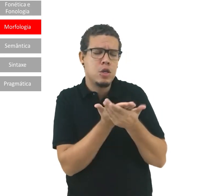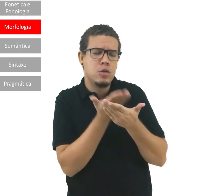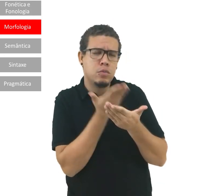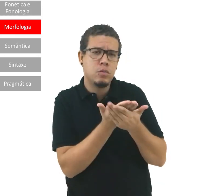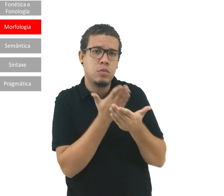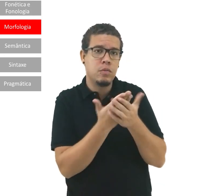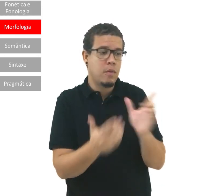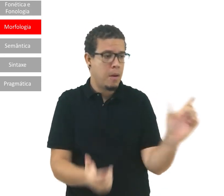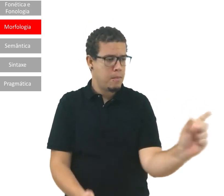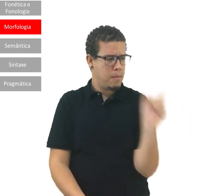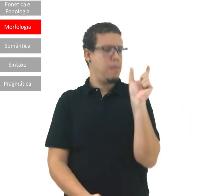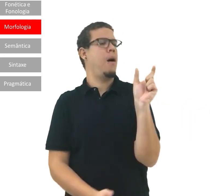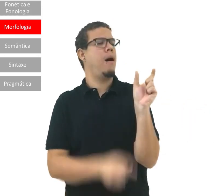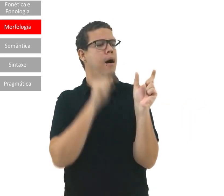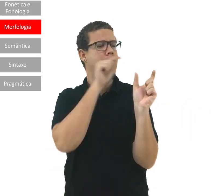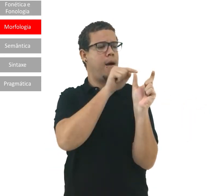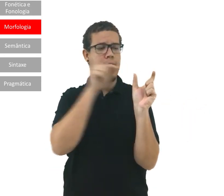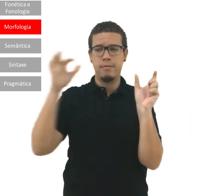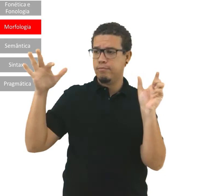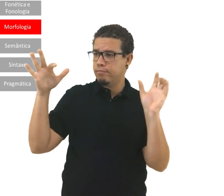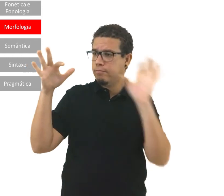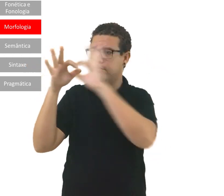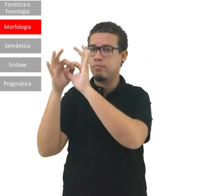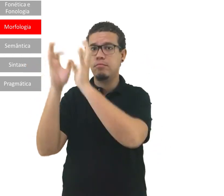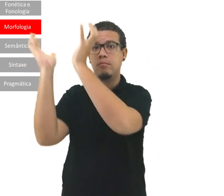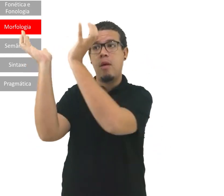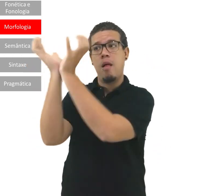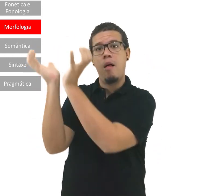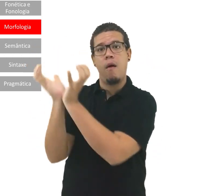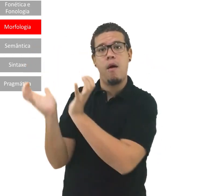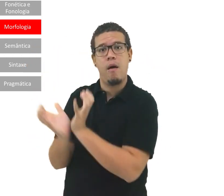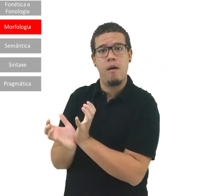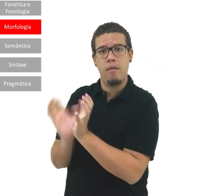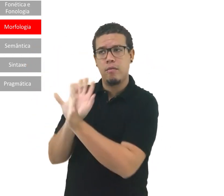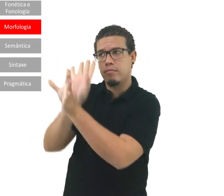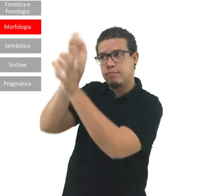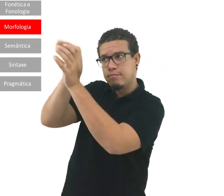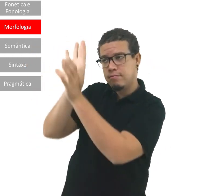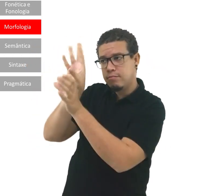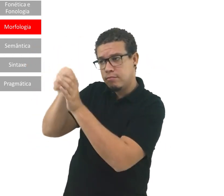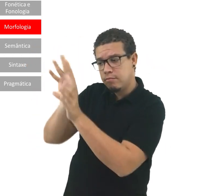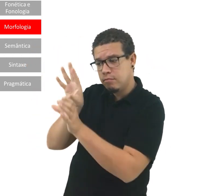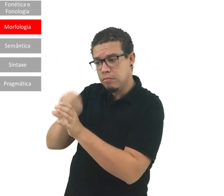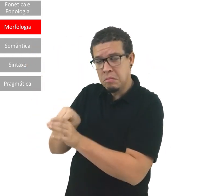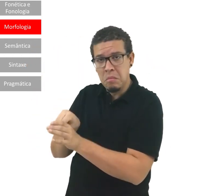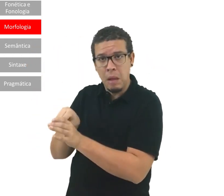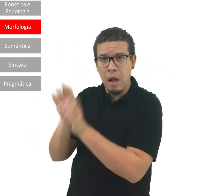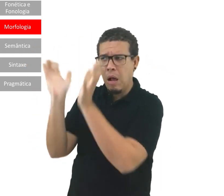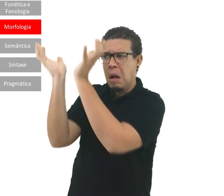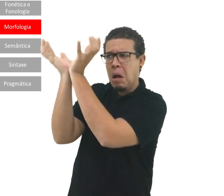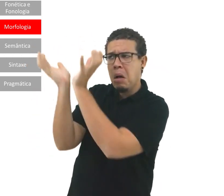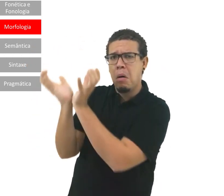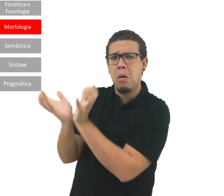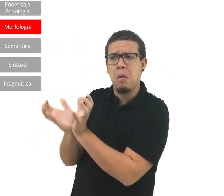Morfologia vem ser o estudo dos aspectos, das formas e da aparência externa à matéria.